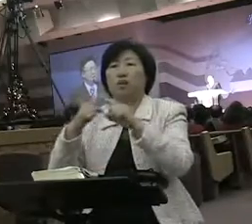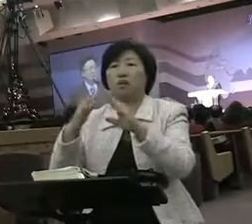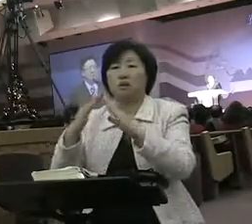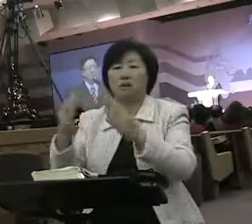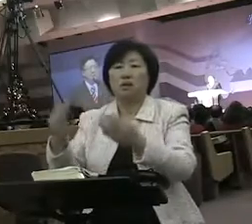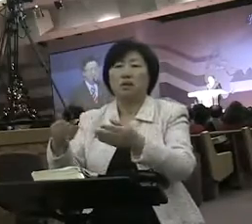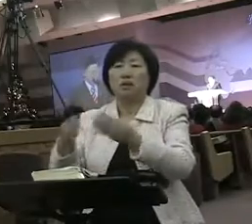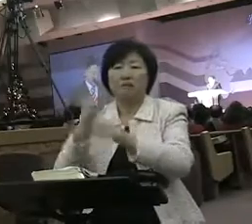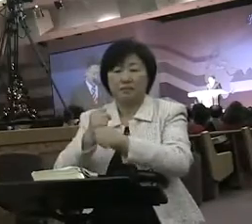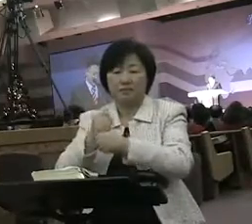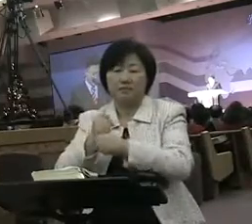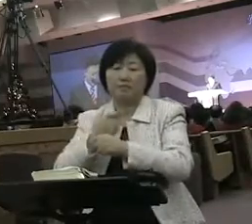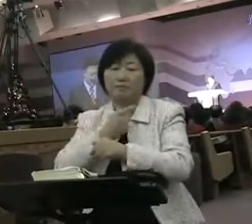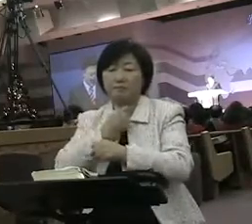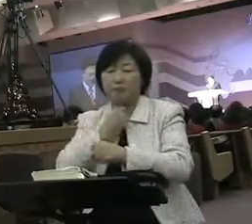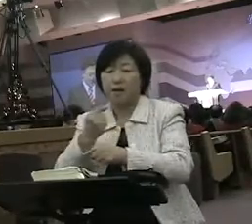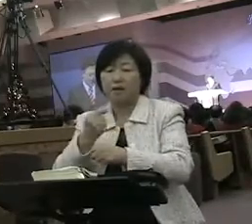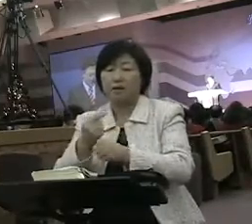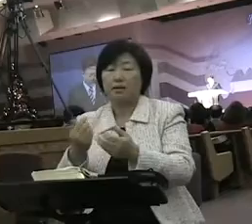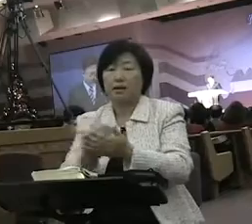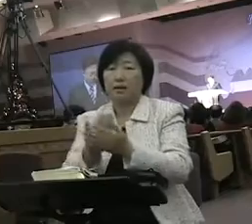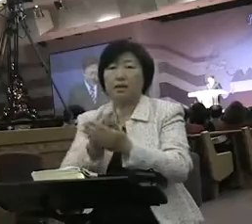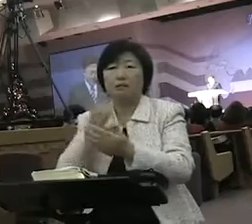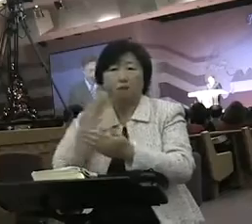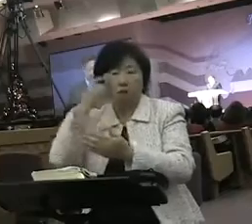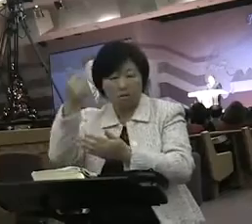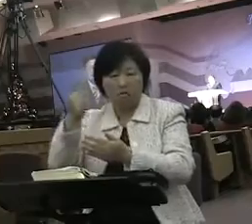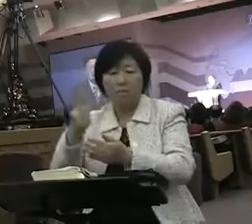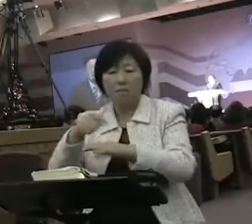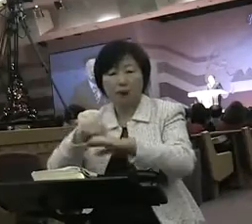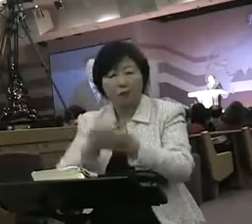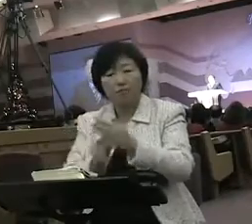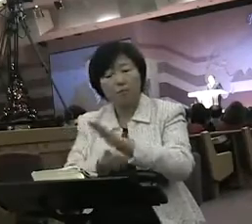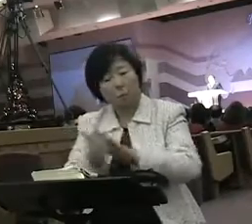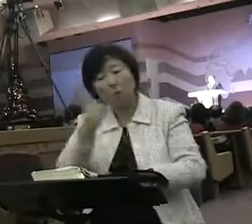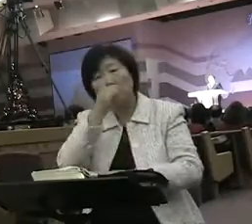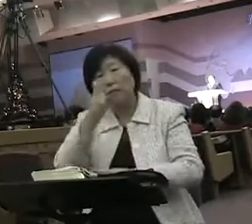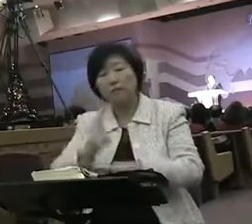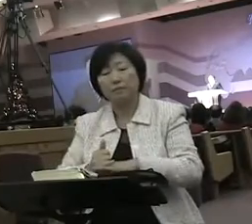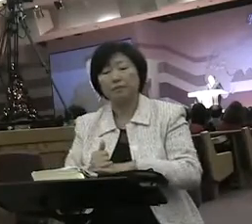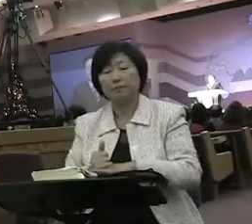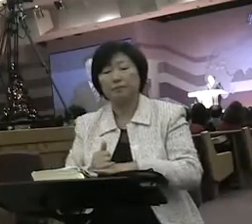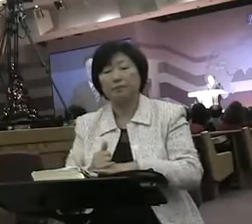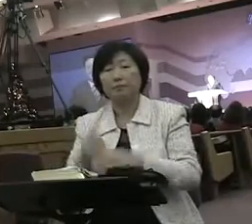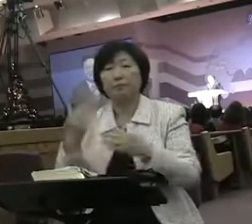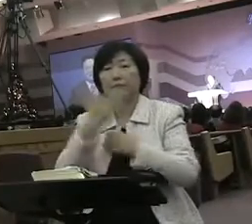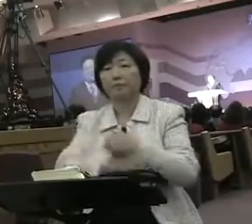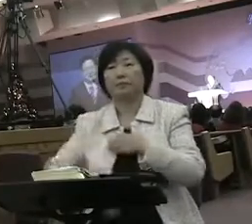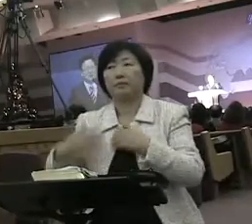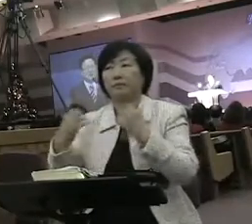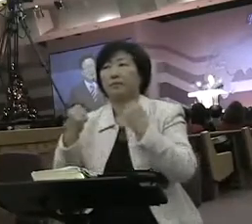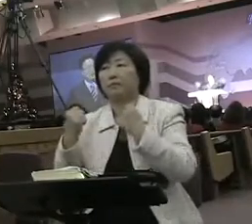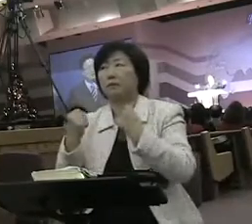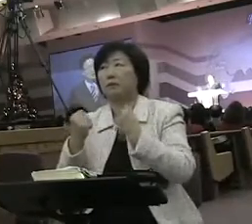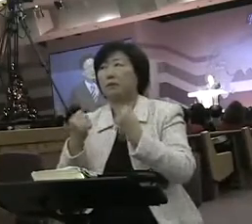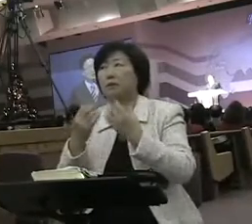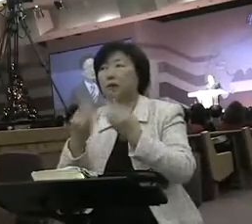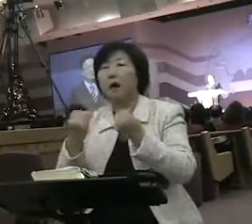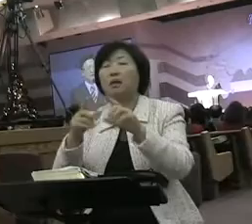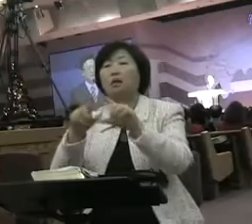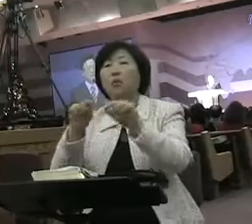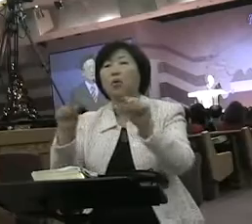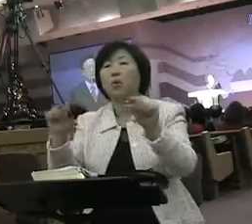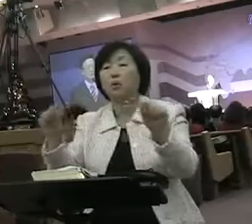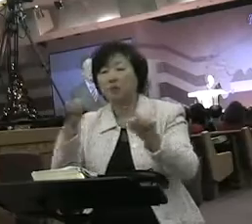목회자라면 더더군다나 그 마음에 그러한 소원들이 있습니다. 건강한 교회 하면 몇 가지 특징이 있습니다. 많은 요소들이